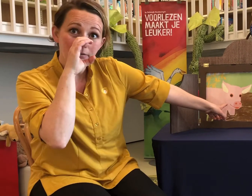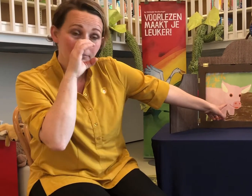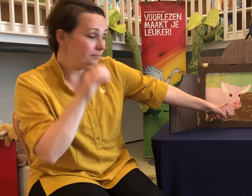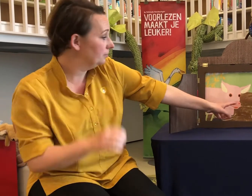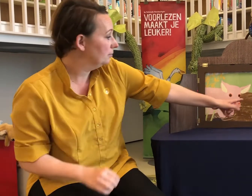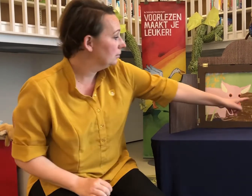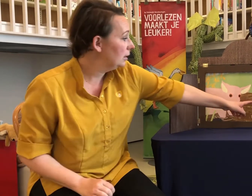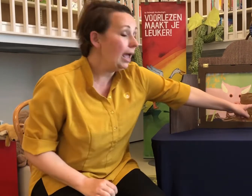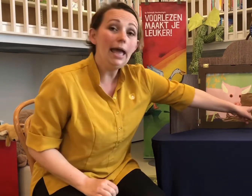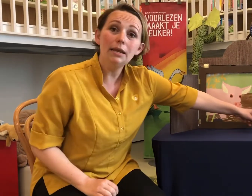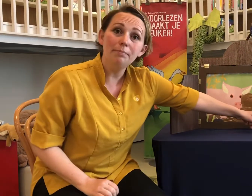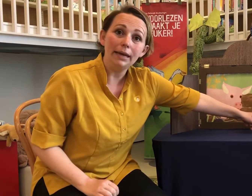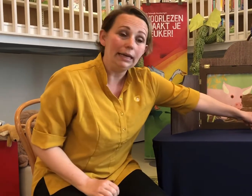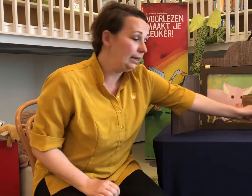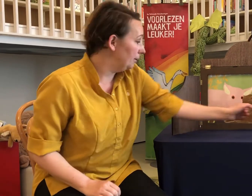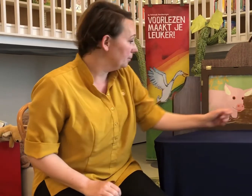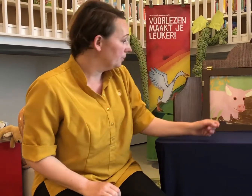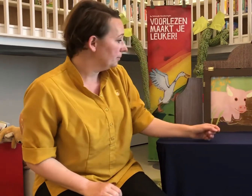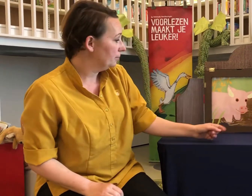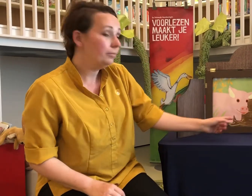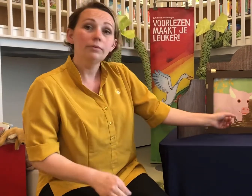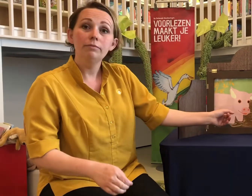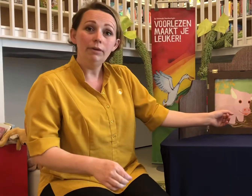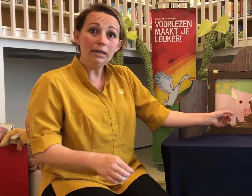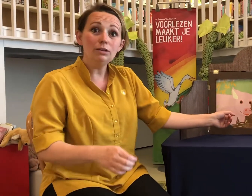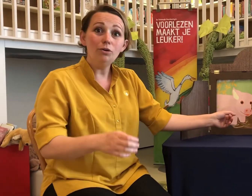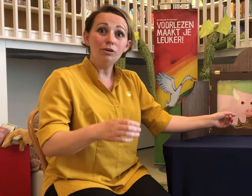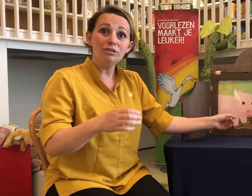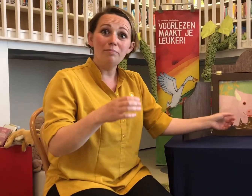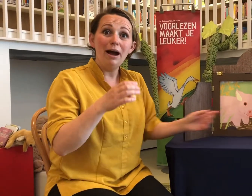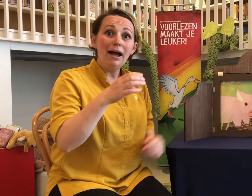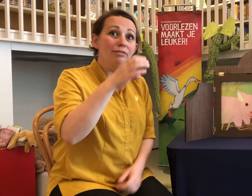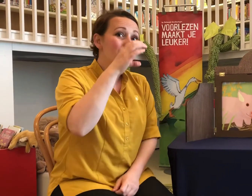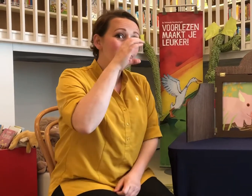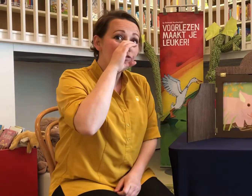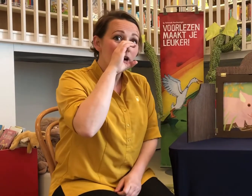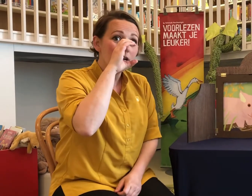en het biggetje. Weet je het nog, het gebaar voor varken?